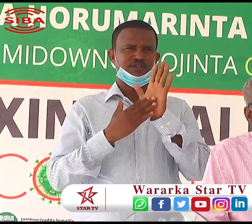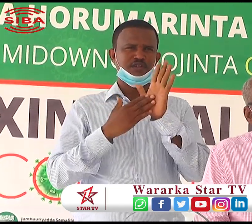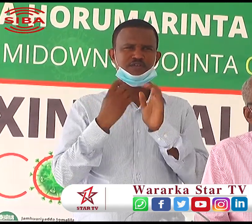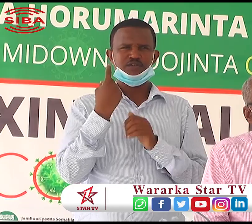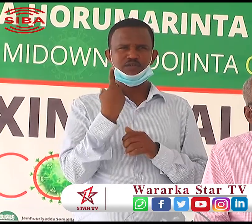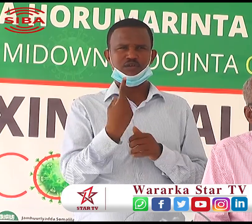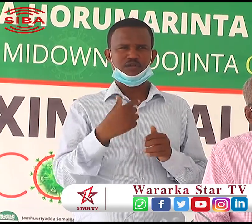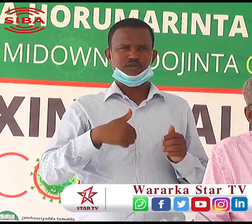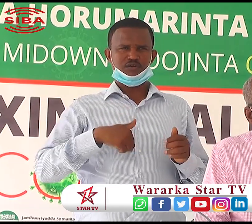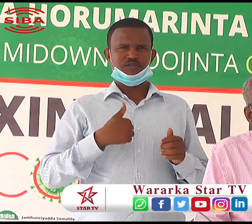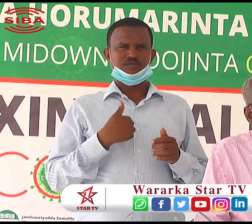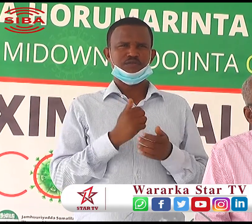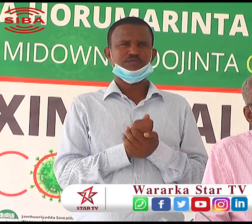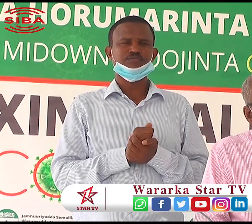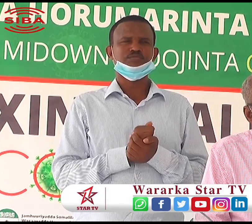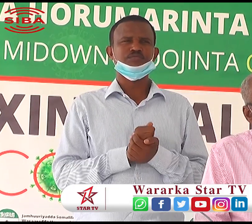ma jiraan